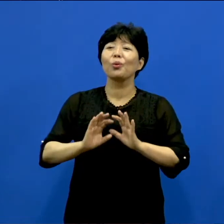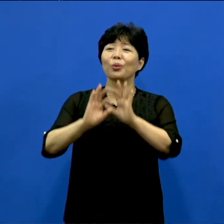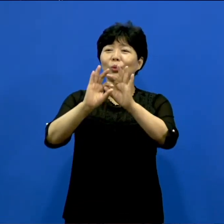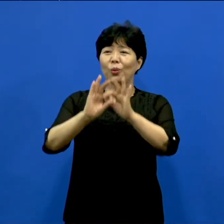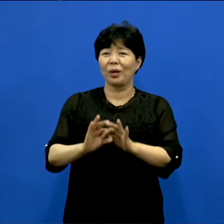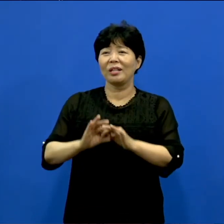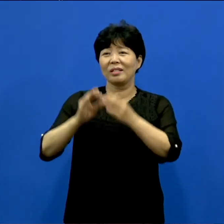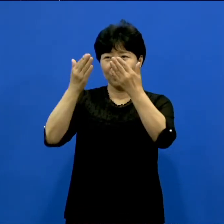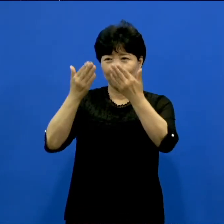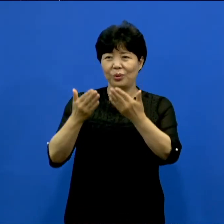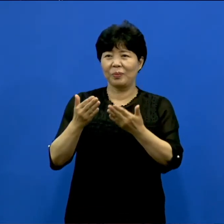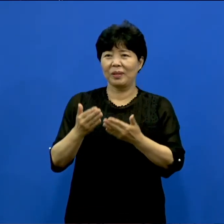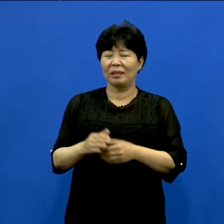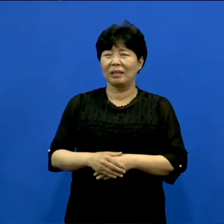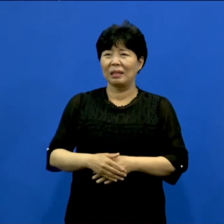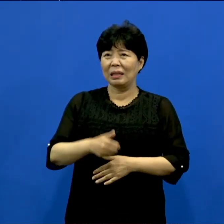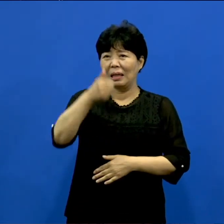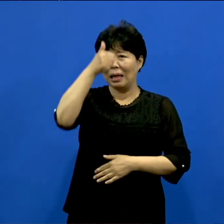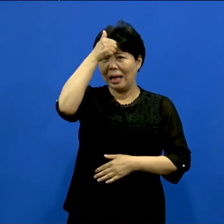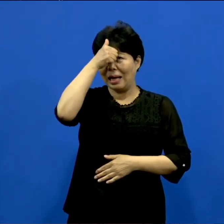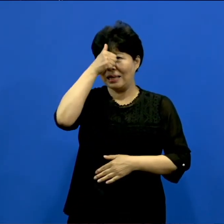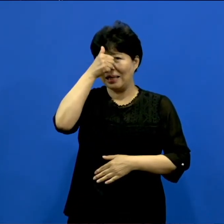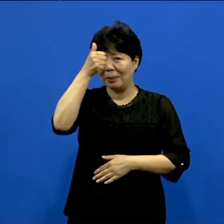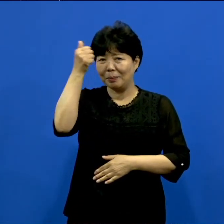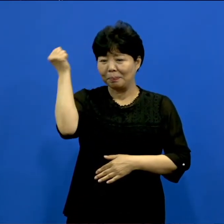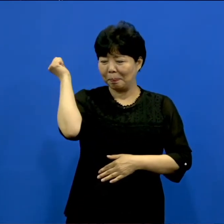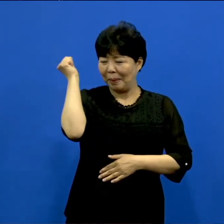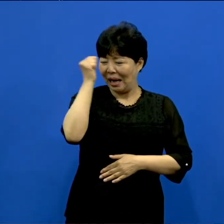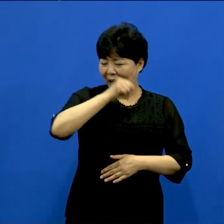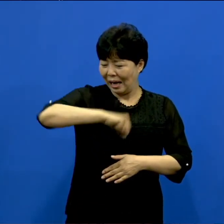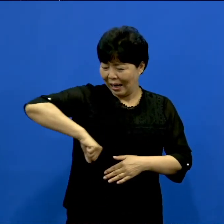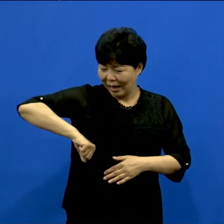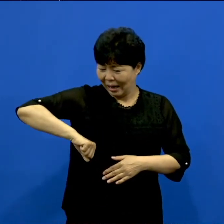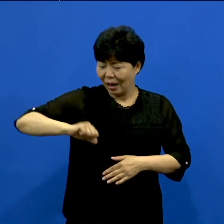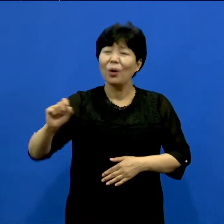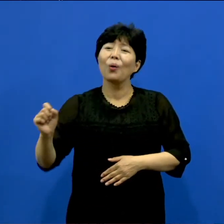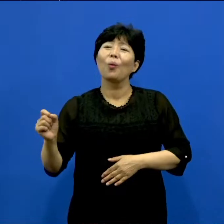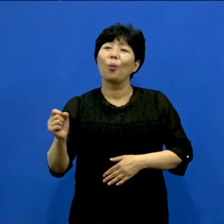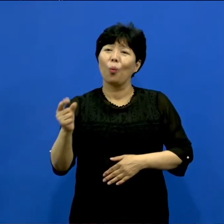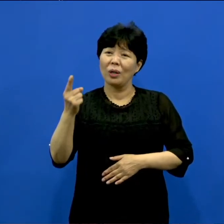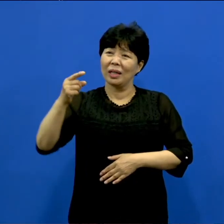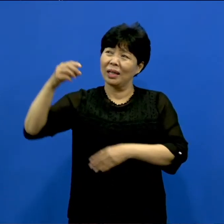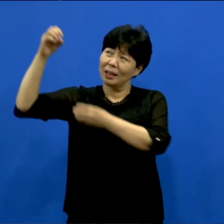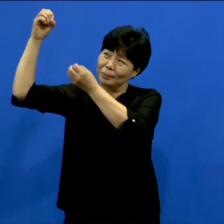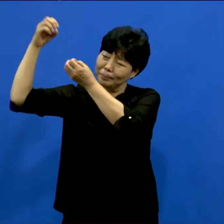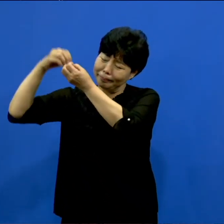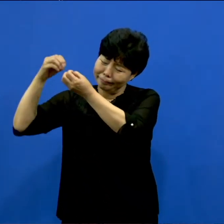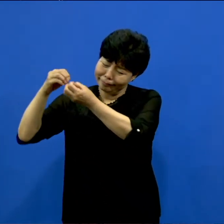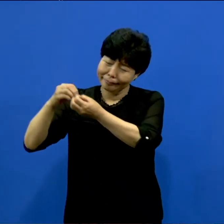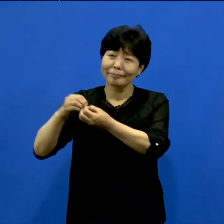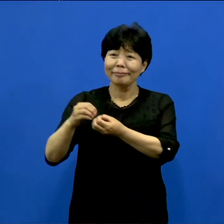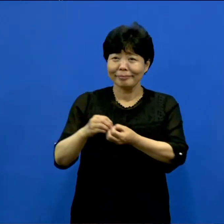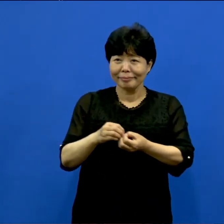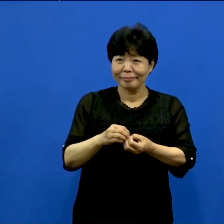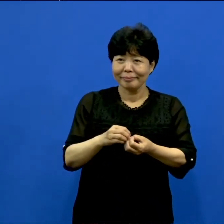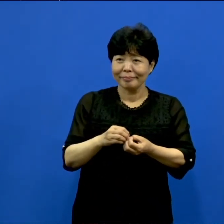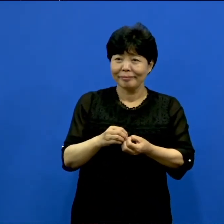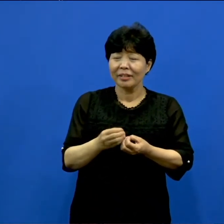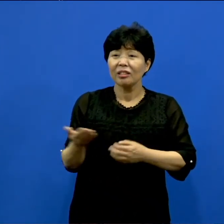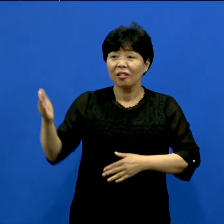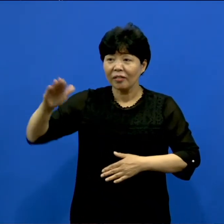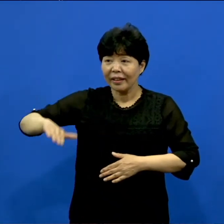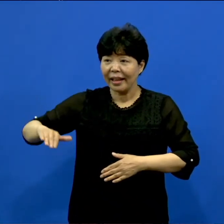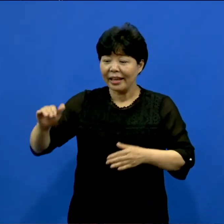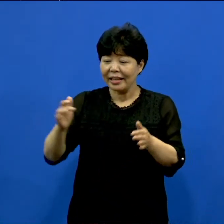아담의 불순종이 오늘 인류에게 이렇게 저주를 가져온 것처럼, 예수 그리스도의 순종이 온 인류에게 이런 축복을 가져온 것처럼,